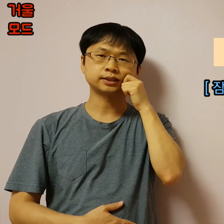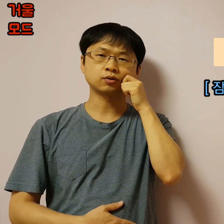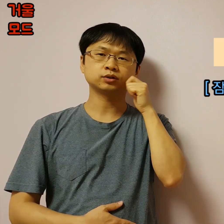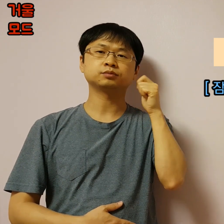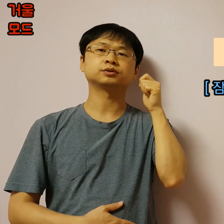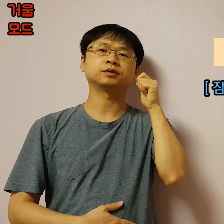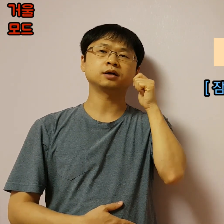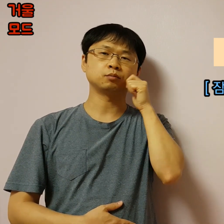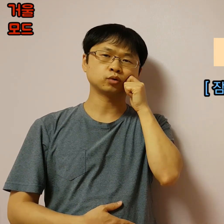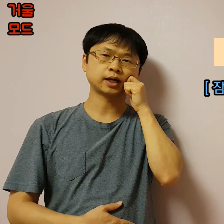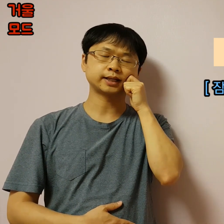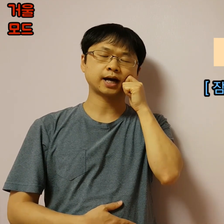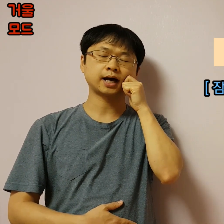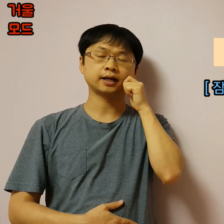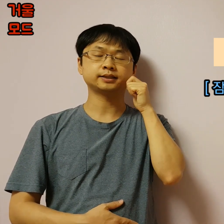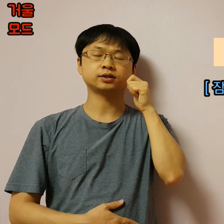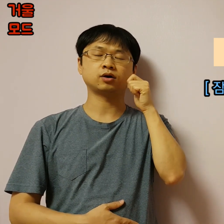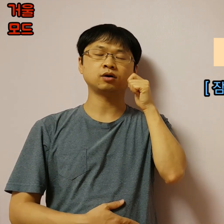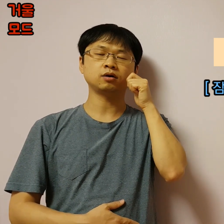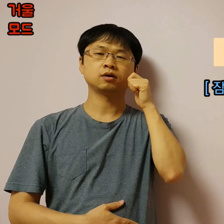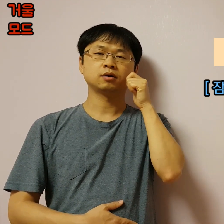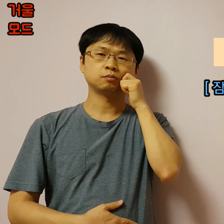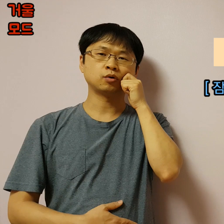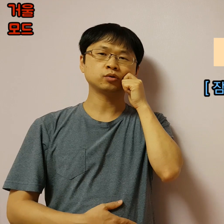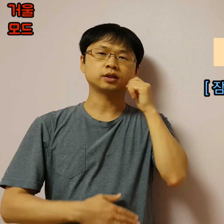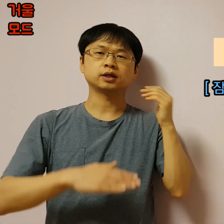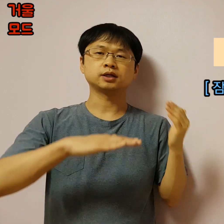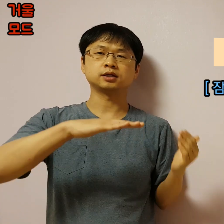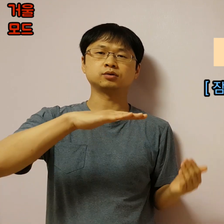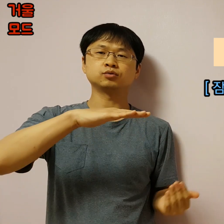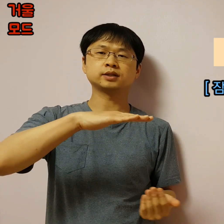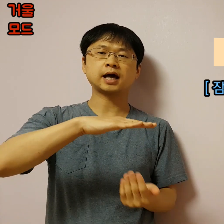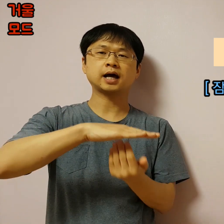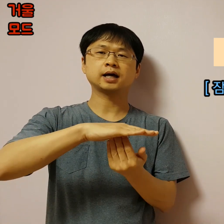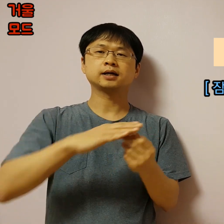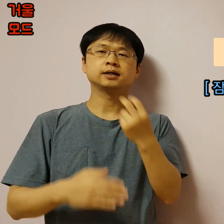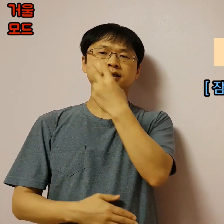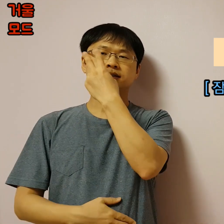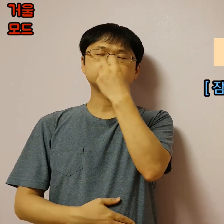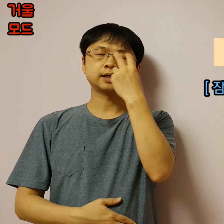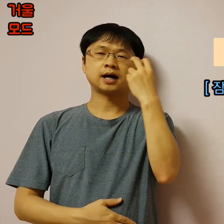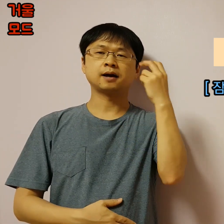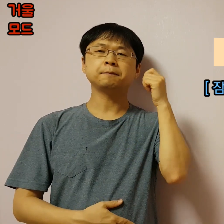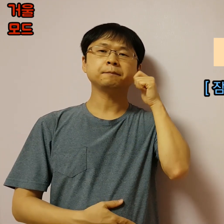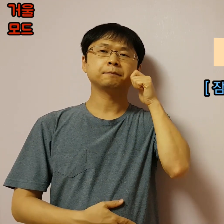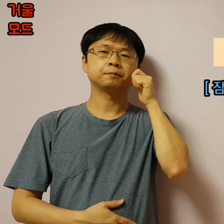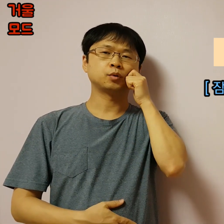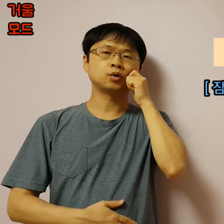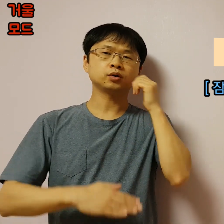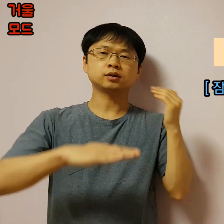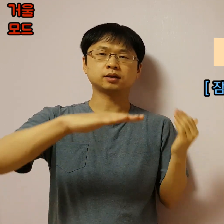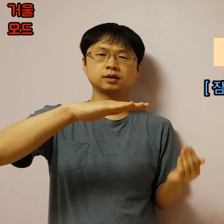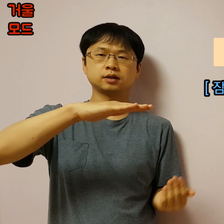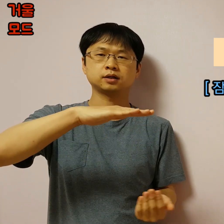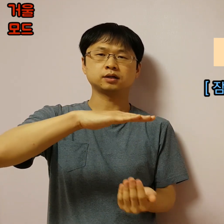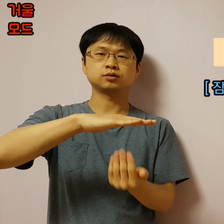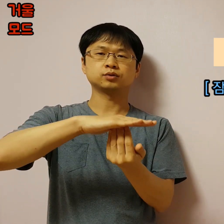살짝 꼬집어주면 못하다 했죠. 못 이룬다. 잠 못